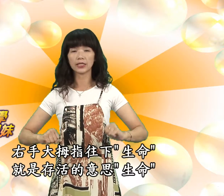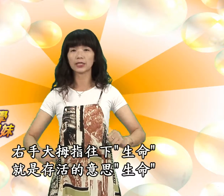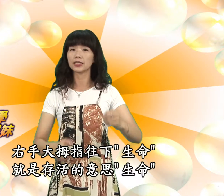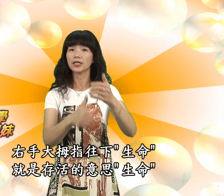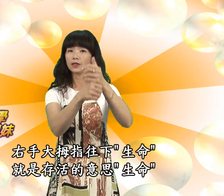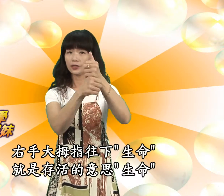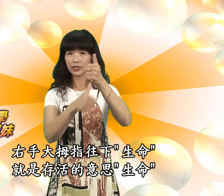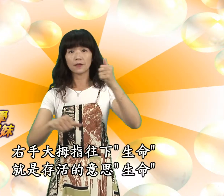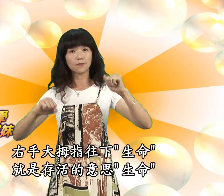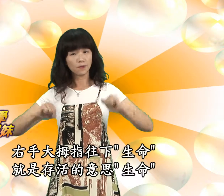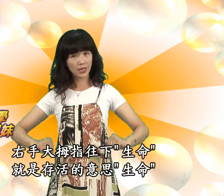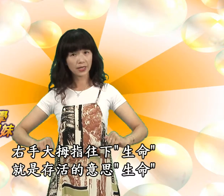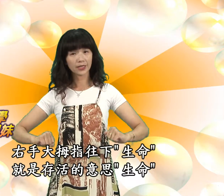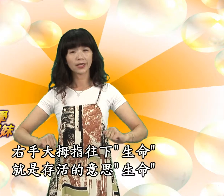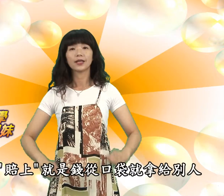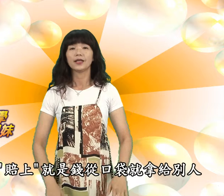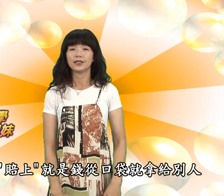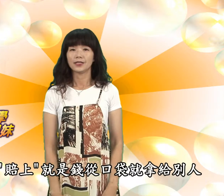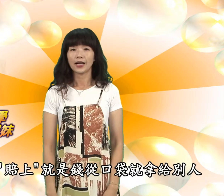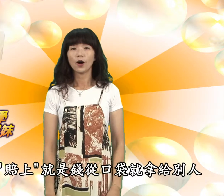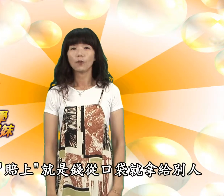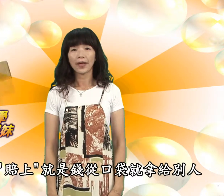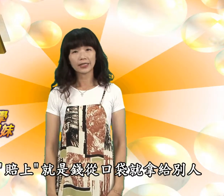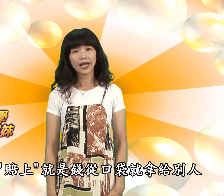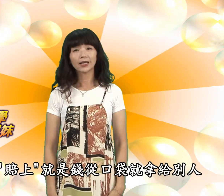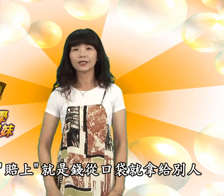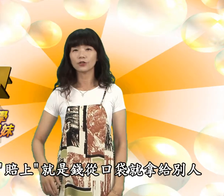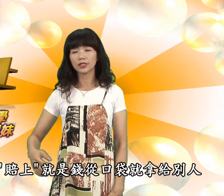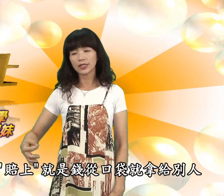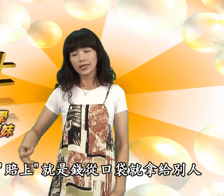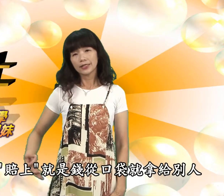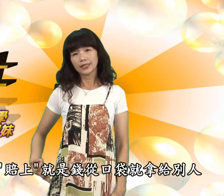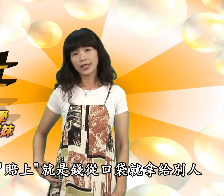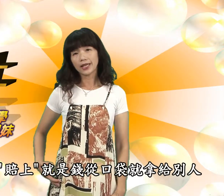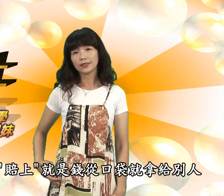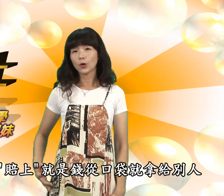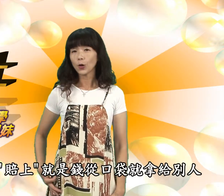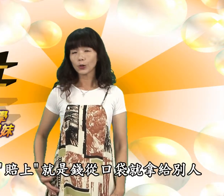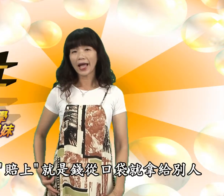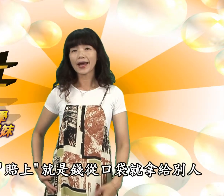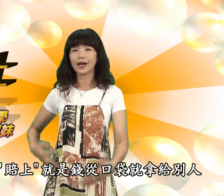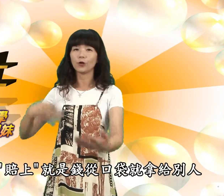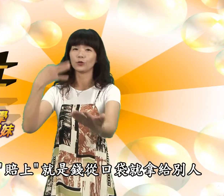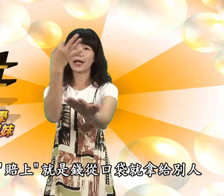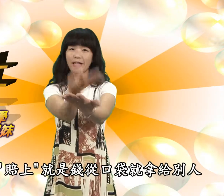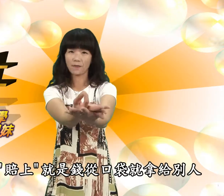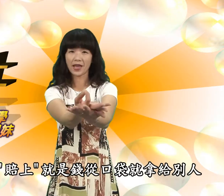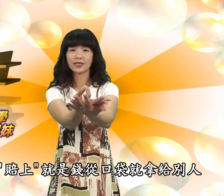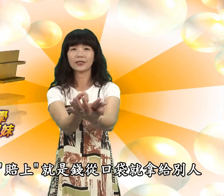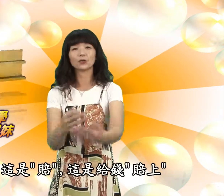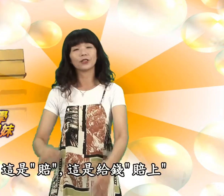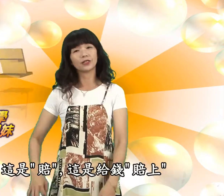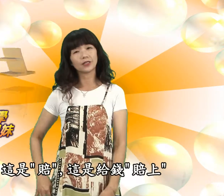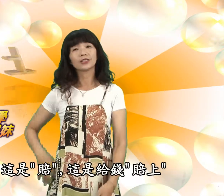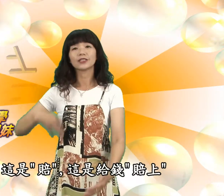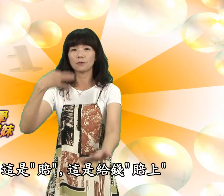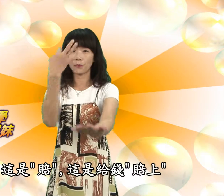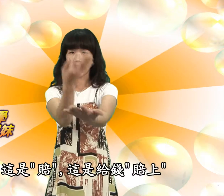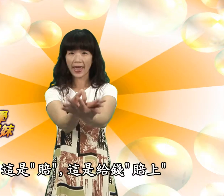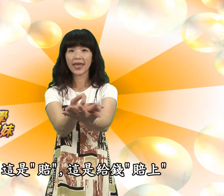思，生命。然后赔上呢，就是钱从口袋然后就拿给别人，所以就是赔